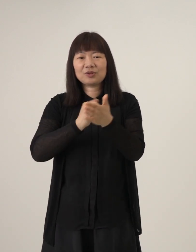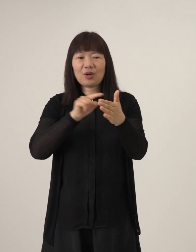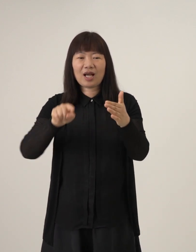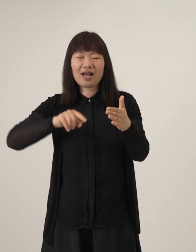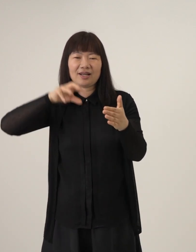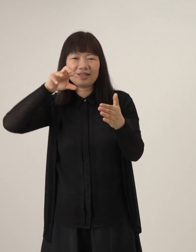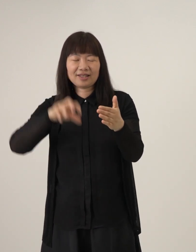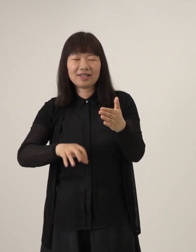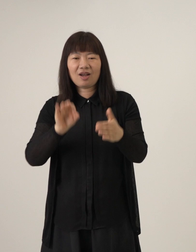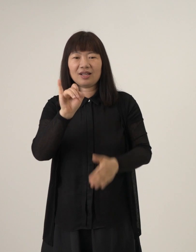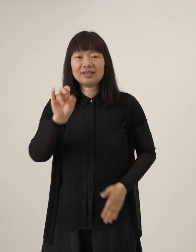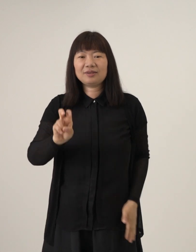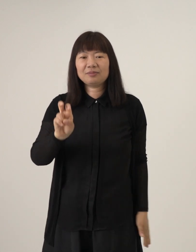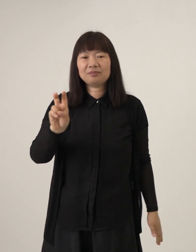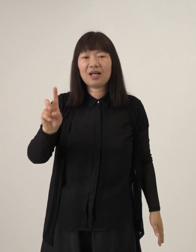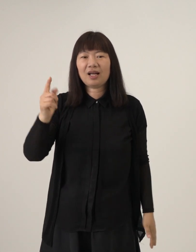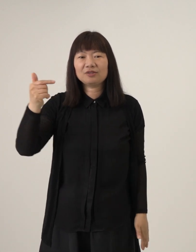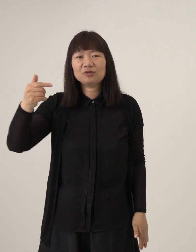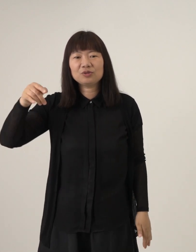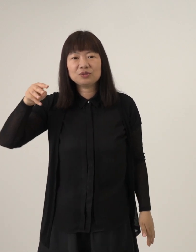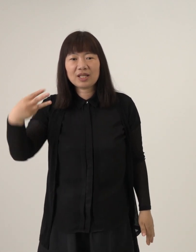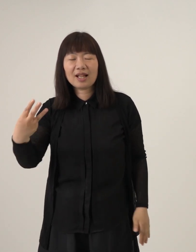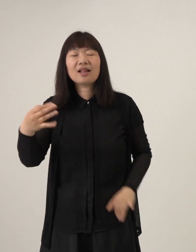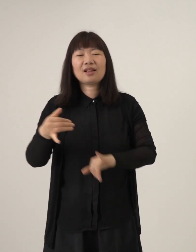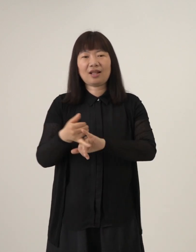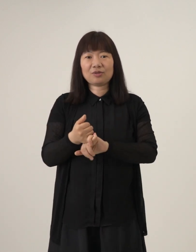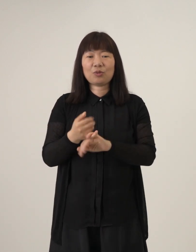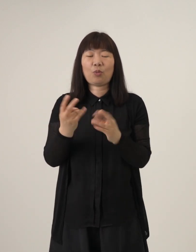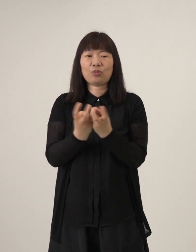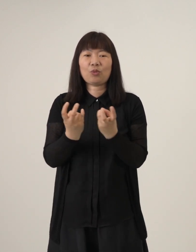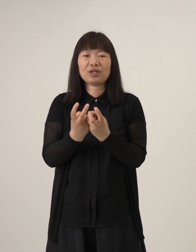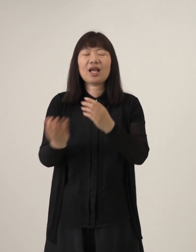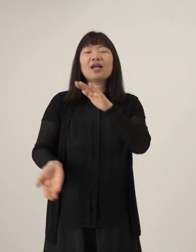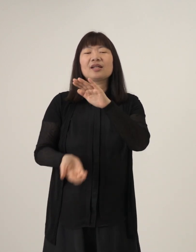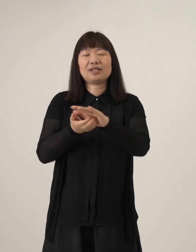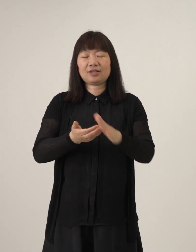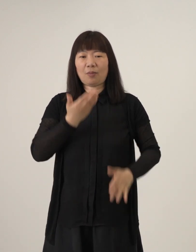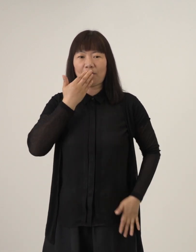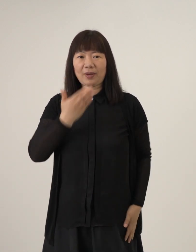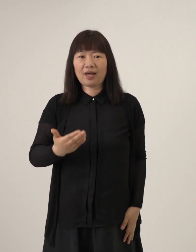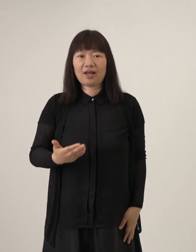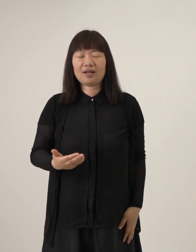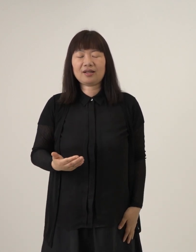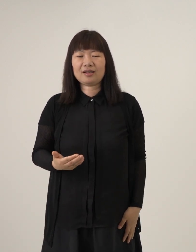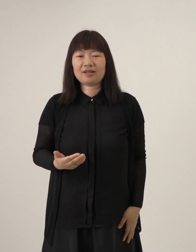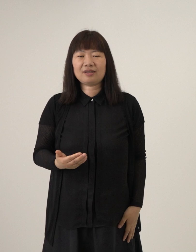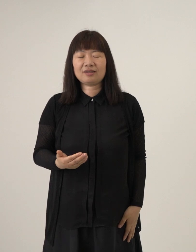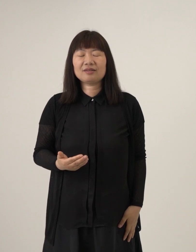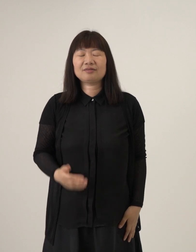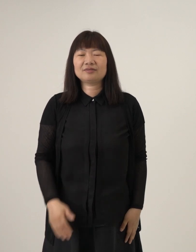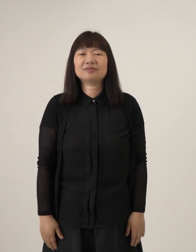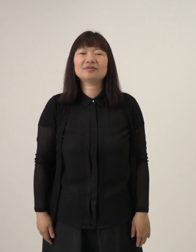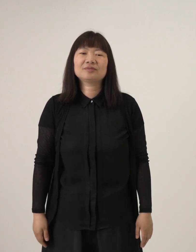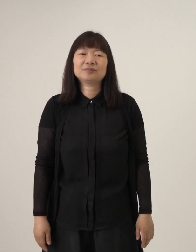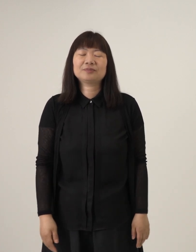안에서 임마누엘의 약속이 어떻게 된 거예요? 성취가 된 거예요. 이게